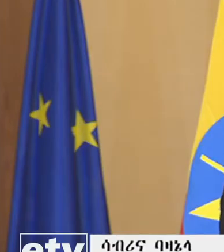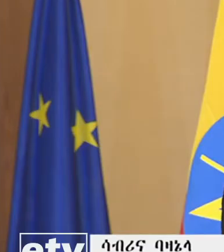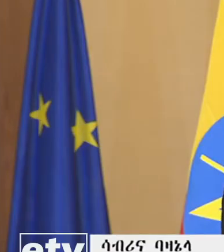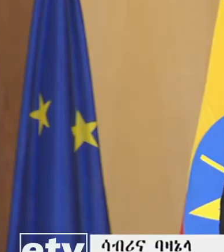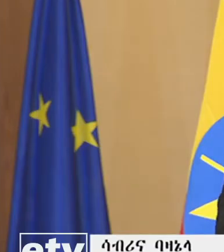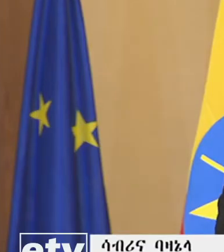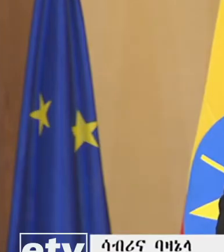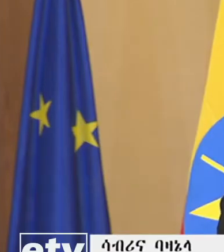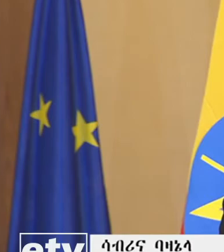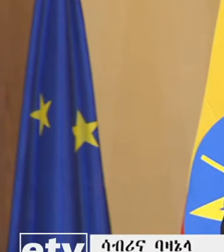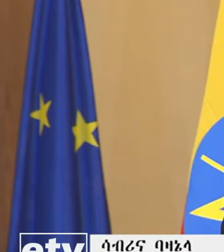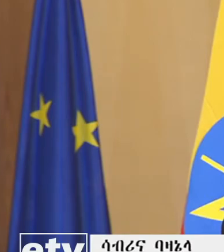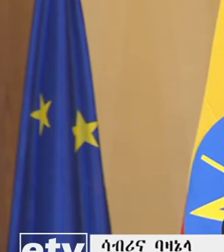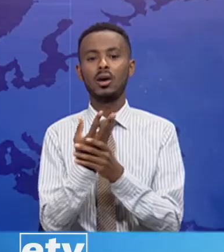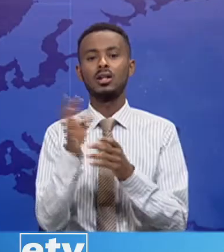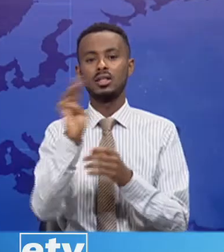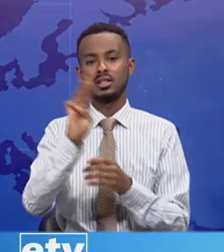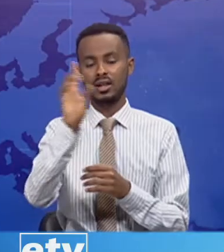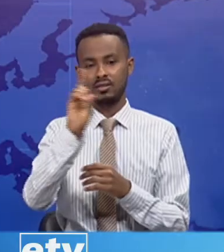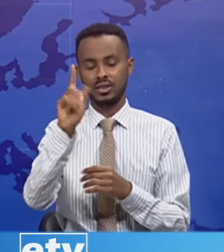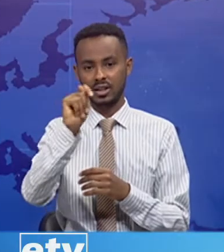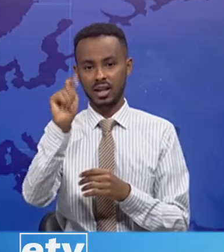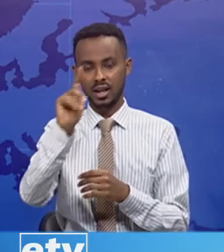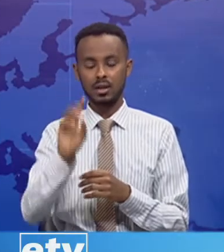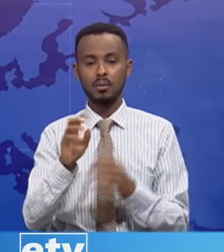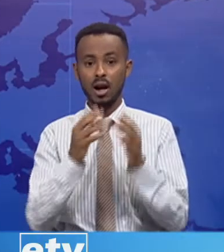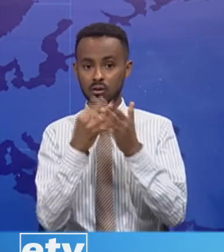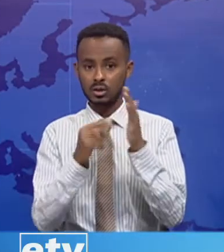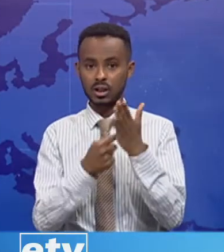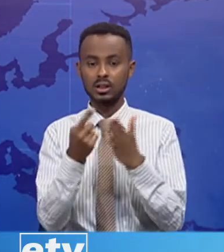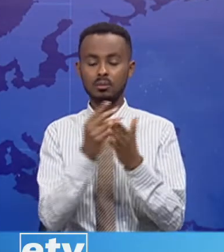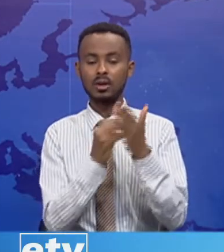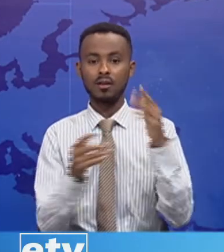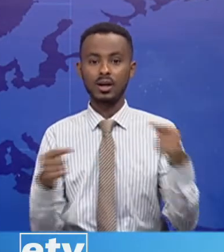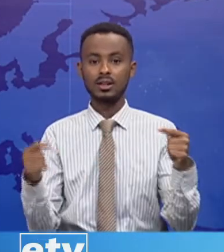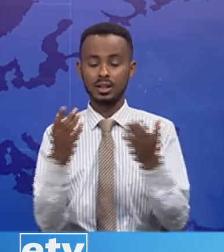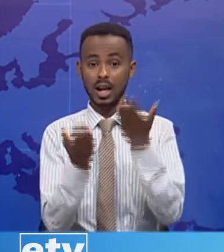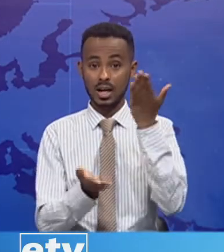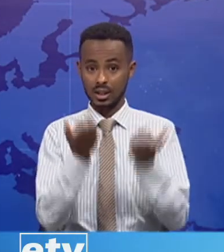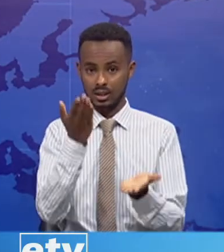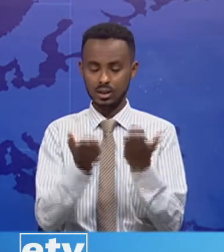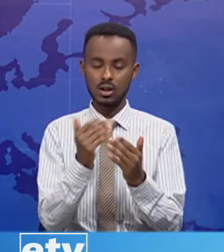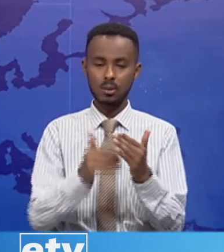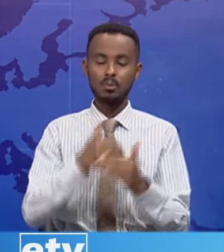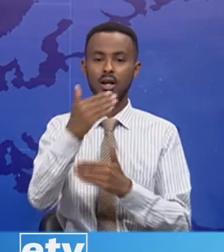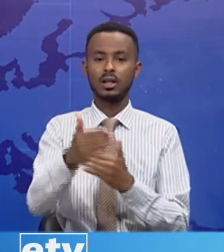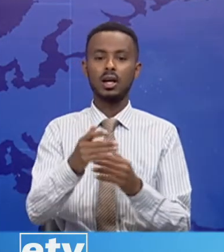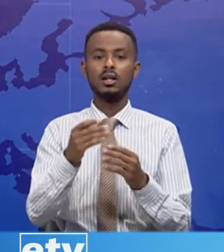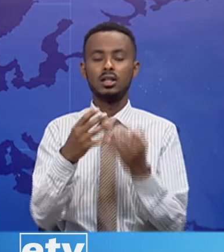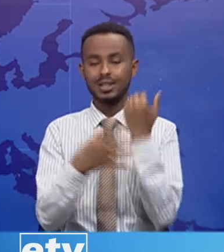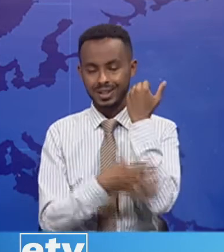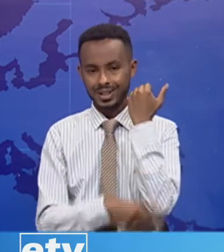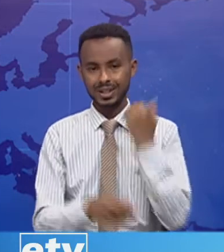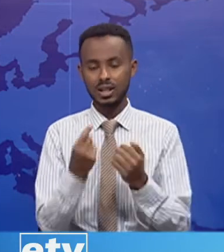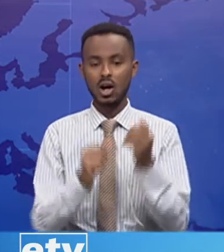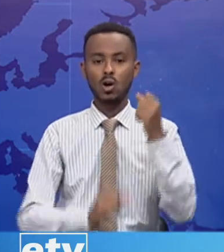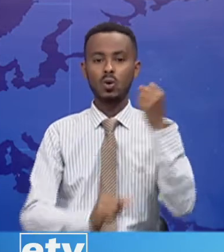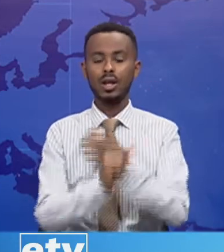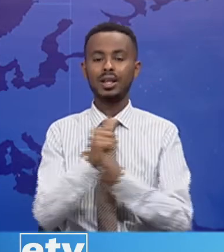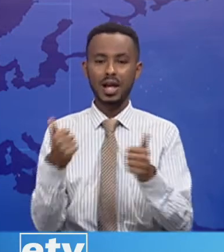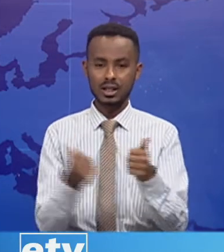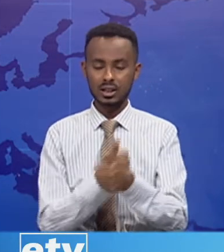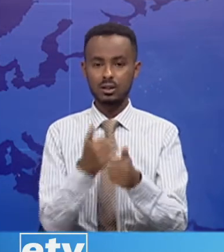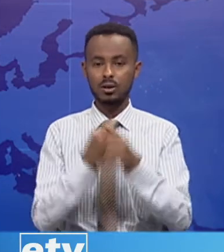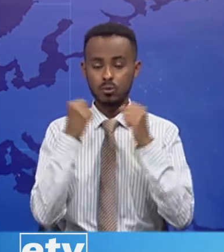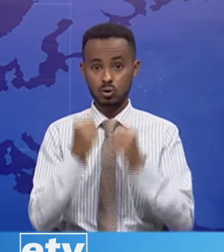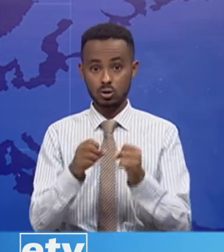ካለፉት የልማታዊ ሴፍትኔት ምዕራፎችን ከዚህ ምዕራፍ ጋር ስናነጻጽር በቀጣይ ድህነትንና ጉዳት ሊያስከትሉ